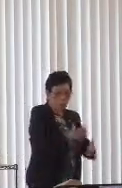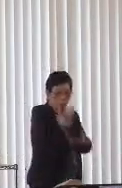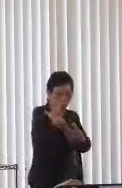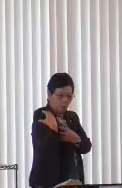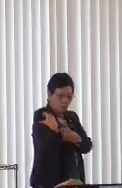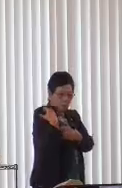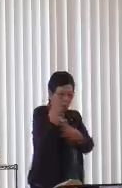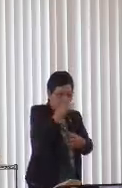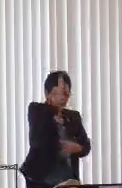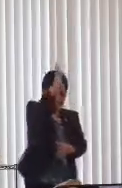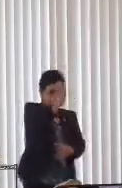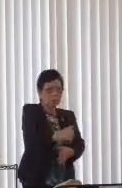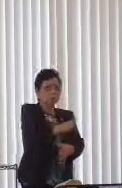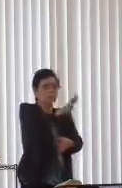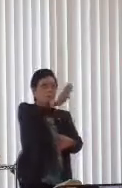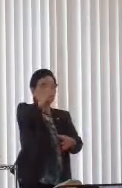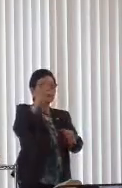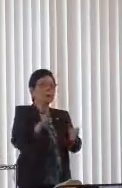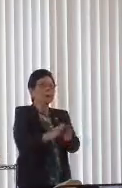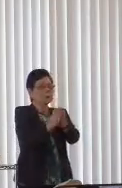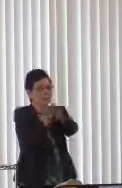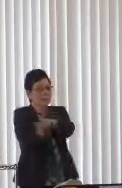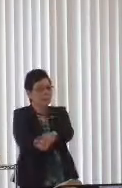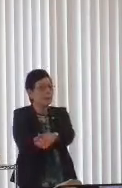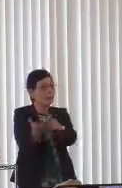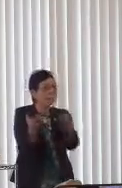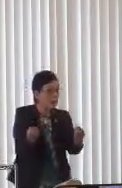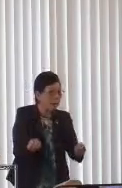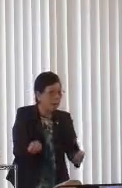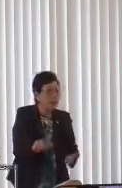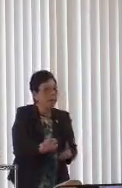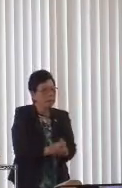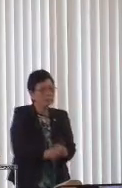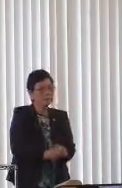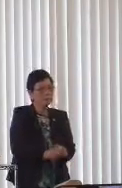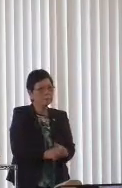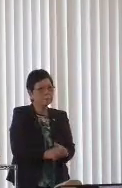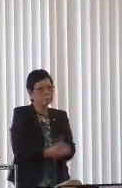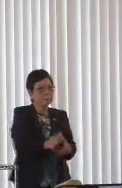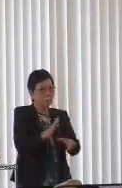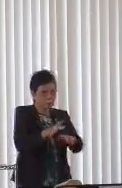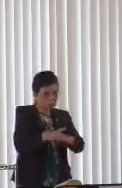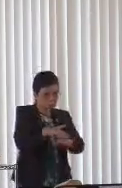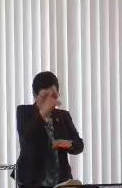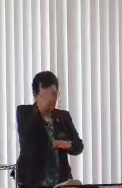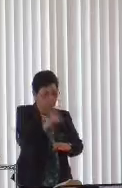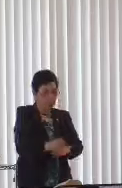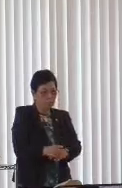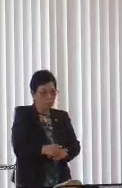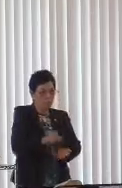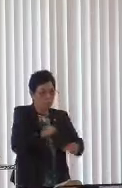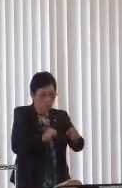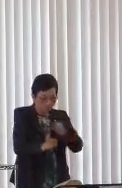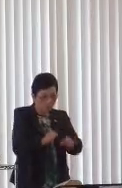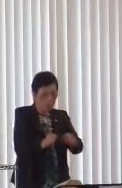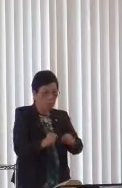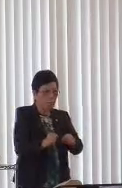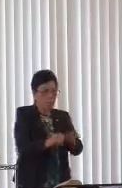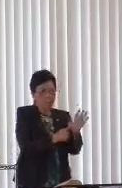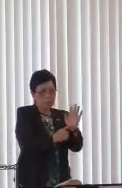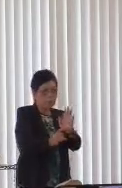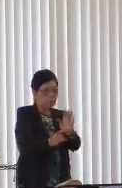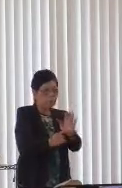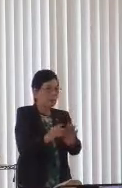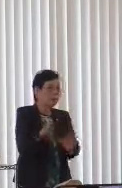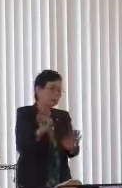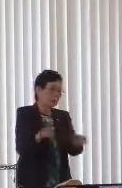ました。そのためにおいでになったわけですね。ですから、キリストの最初の降臨というか、最初においでになった